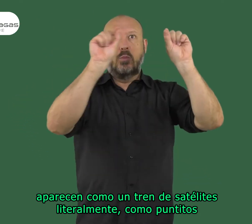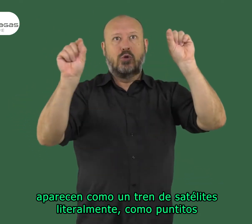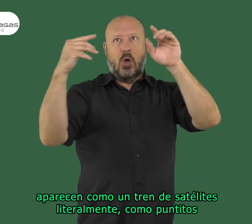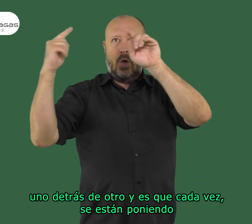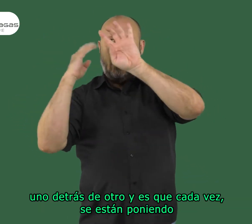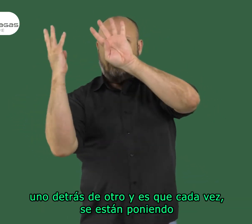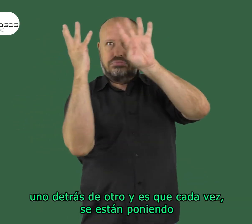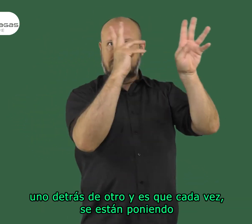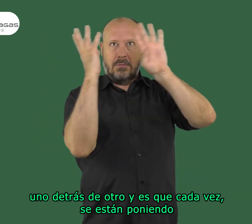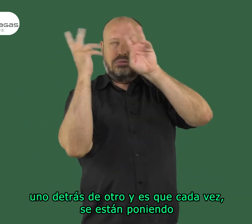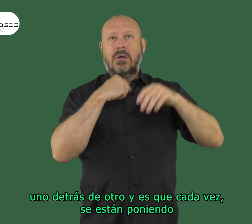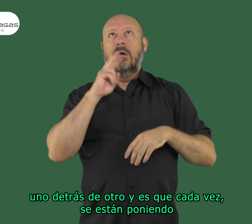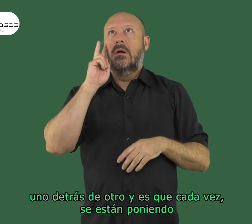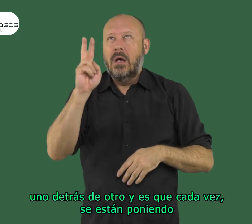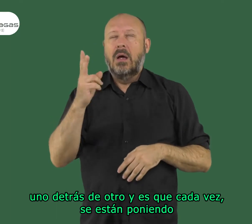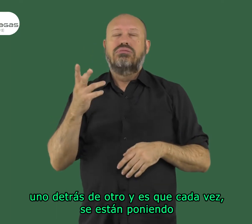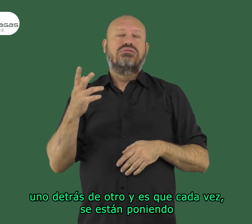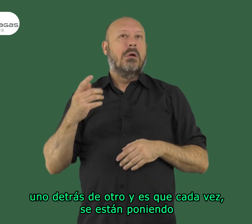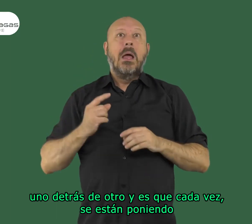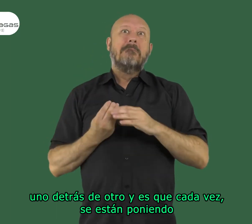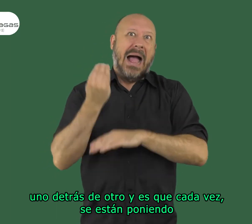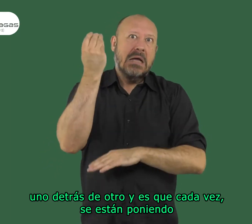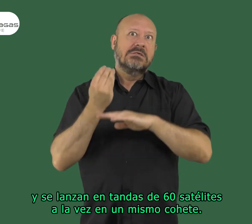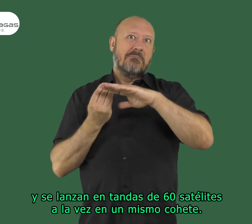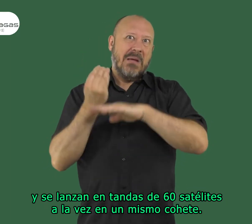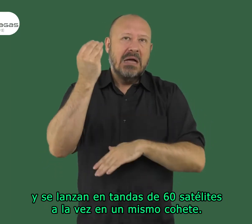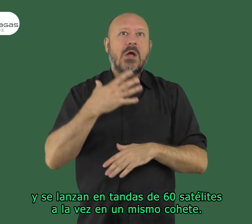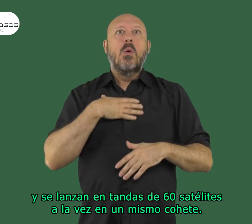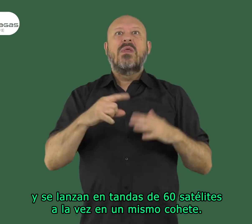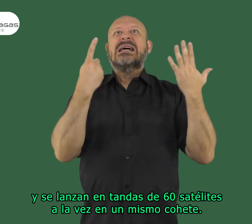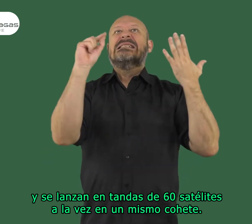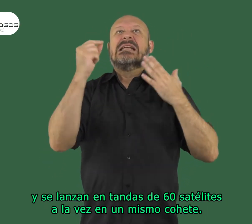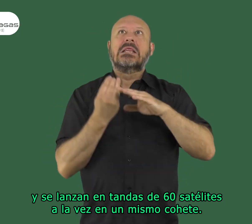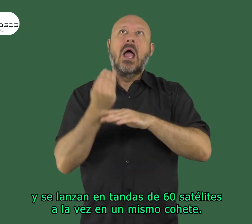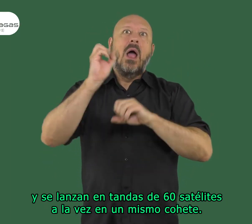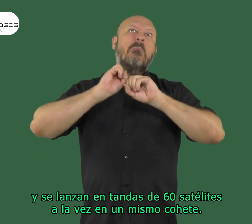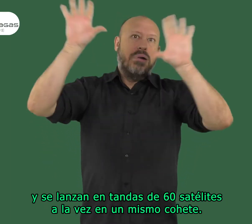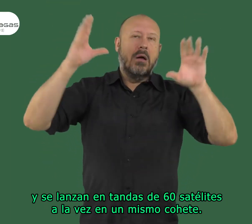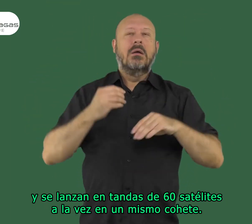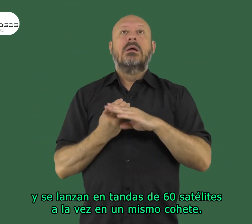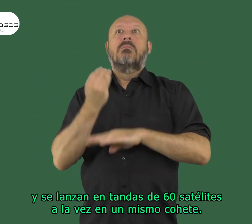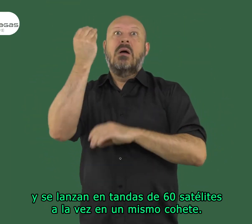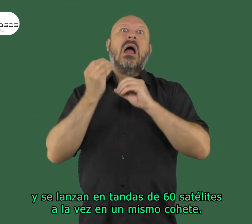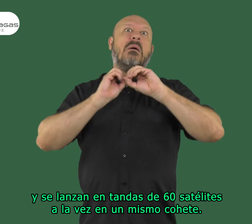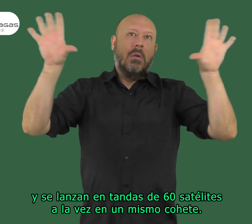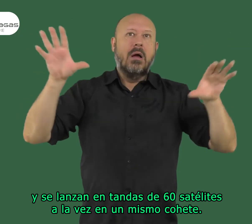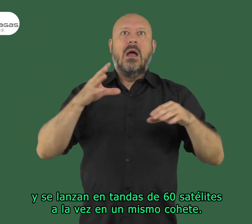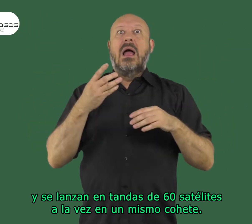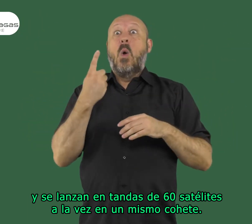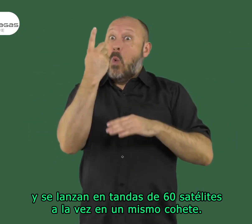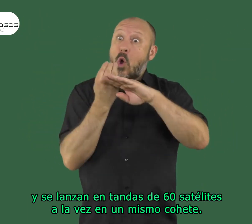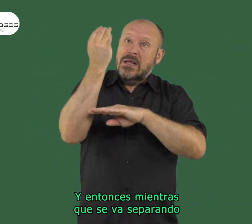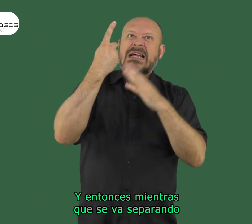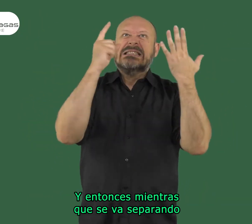como puntitos uno detrás de otro. Y cada vez se están poniendo y se lanzan en tandas de 60 satélites a la vez, en un